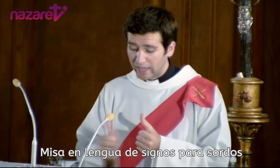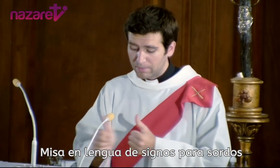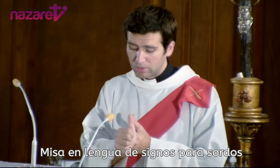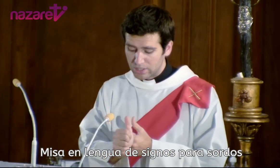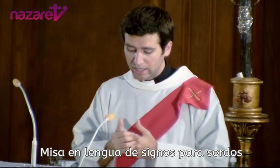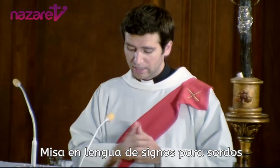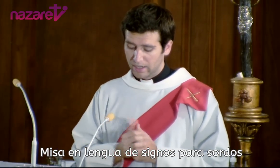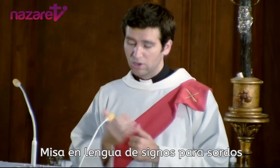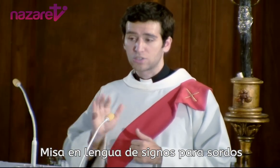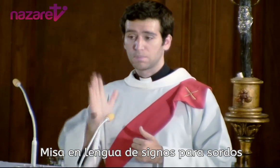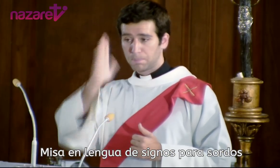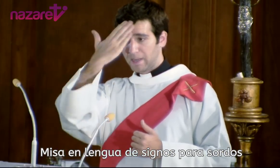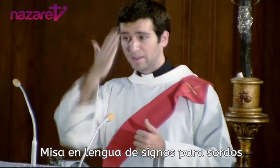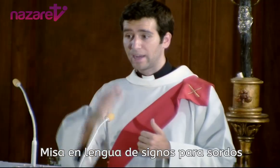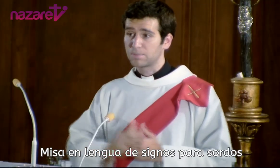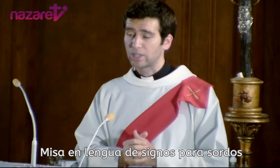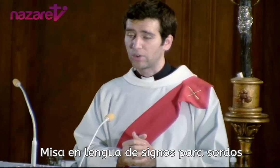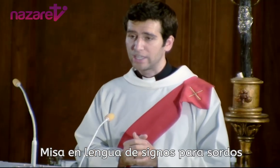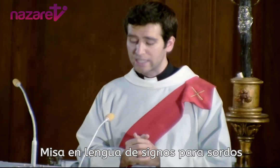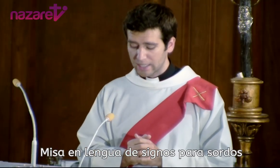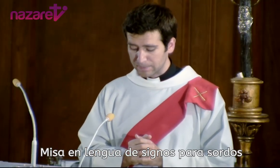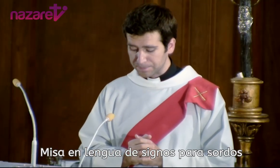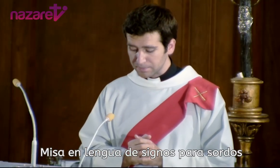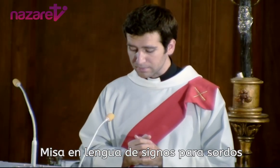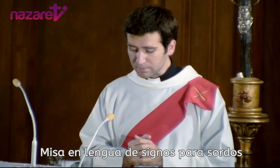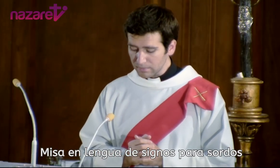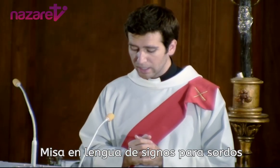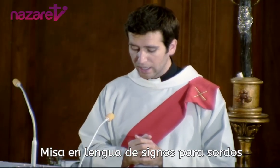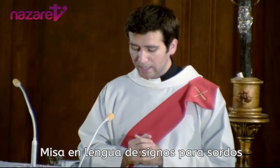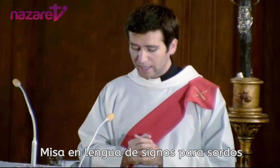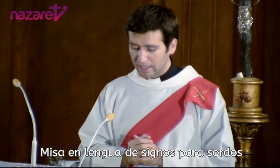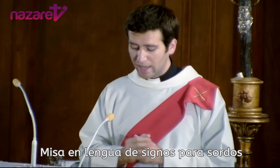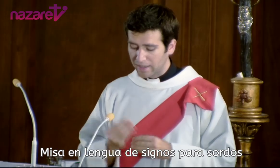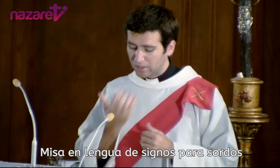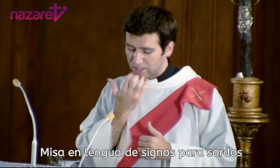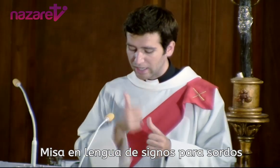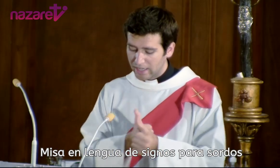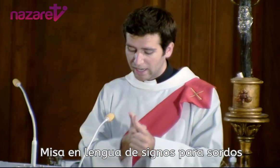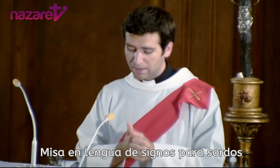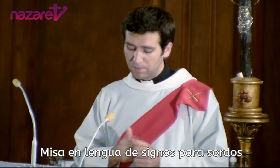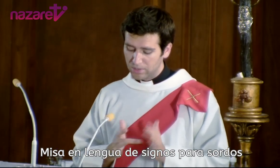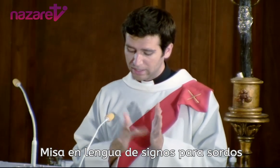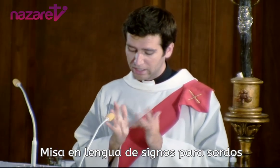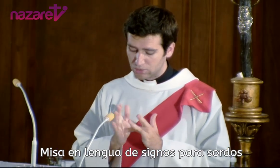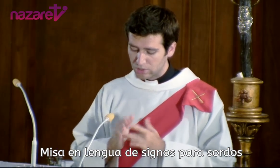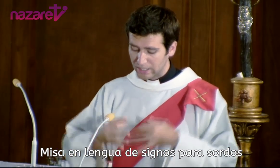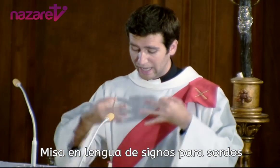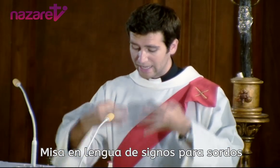queremos ser los principales protagonistas y hacernos seguir el ejemplo de Jesús, que es